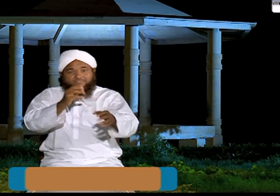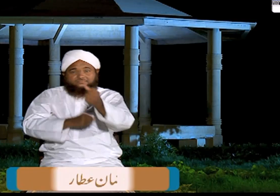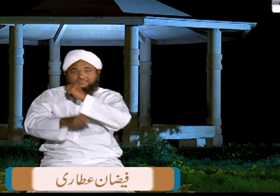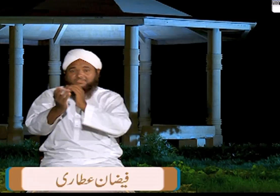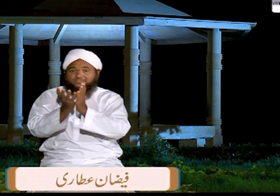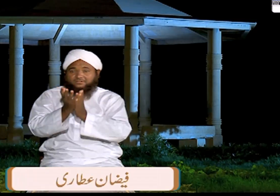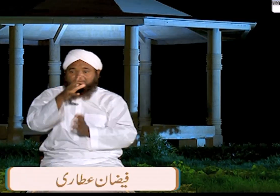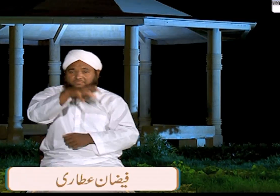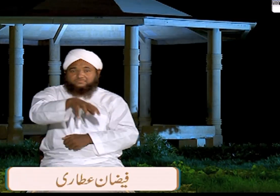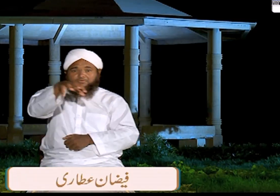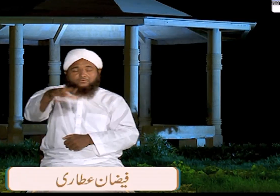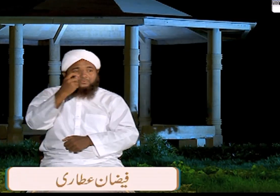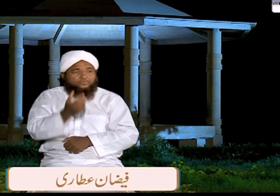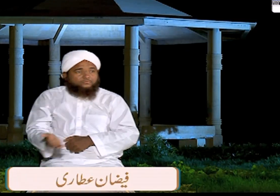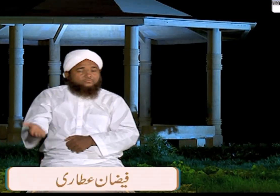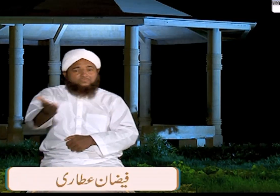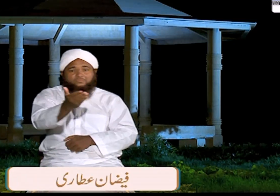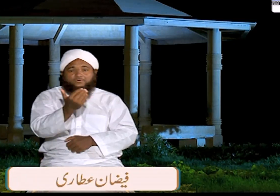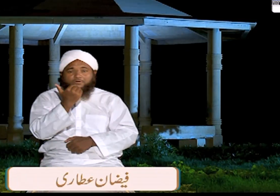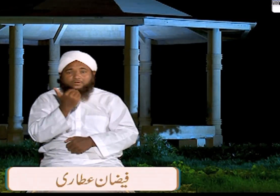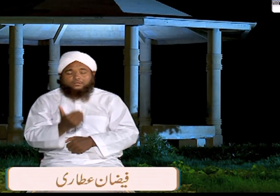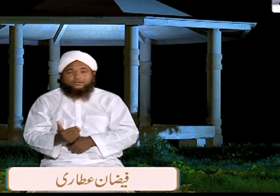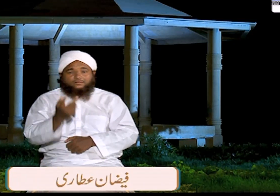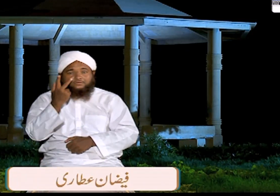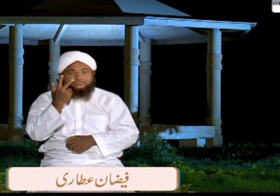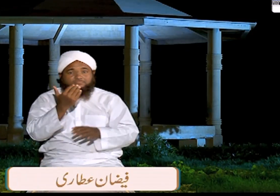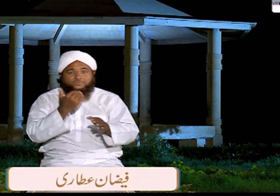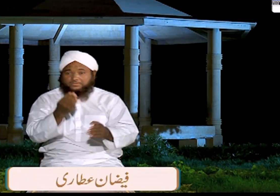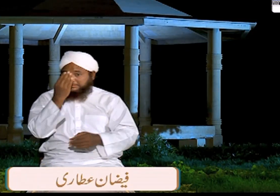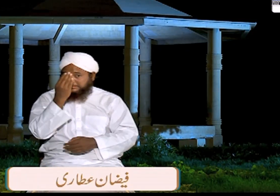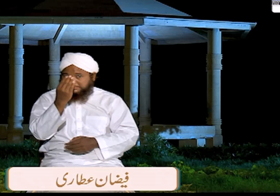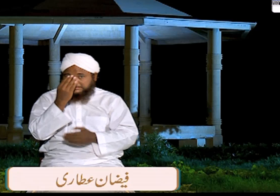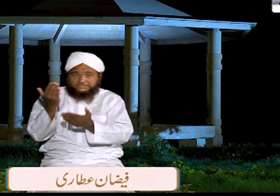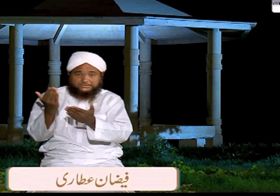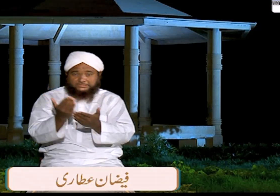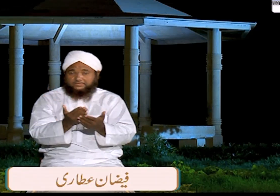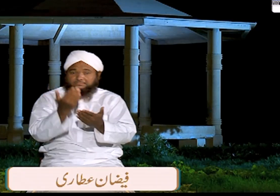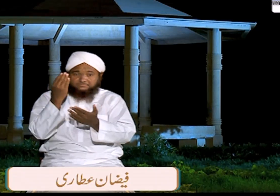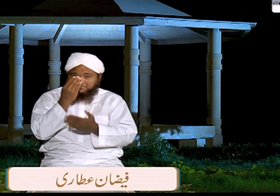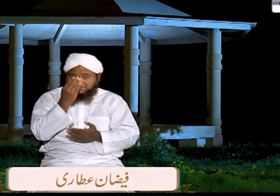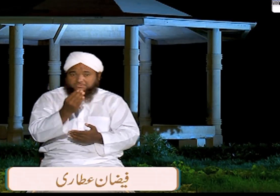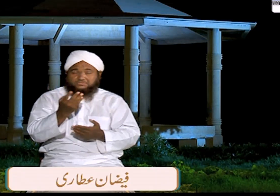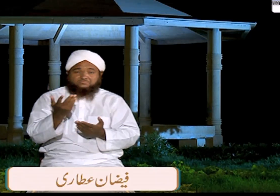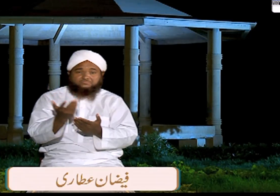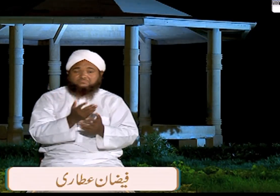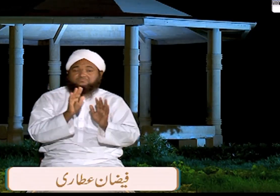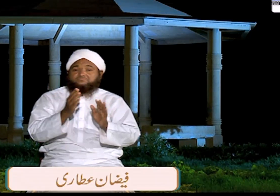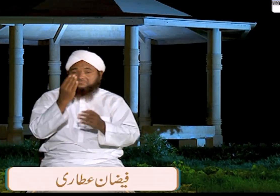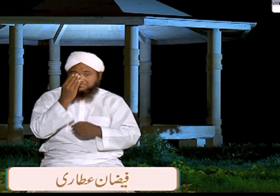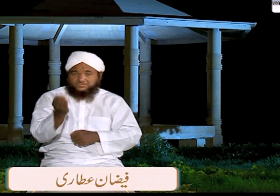لوگ حیبت اور تاجب کے مارے بہت عزت و احترام سے پیش آتے تھے اس سفر کے دوران طبع